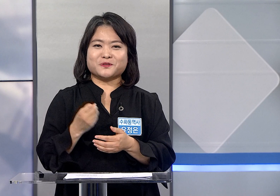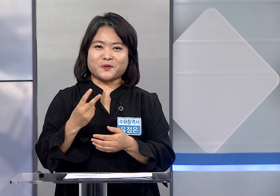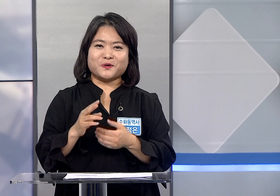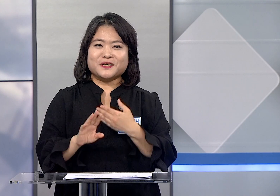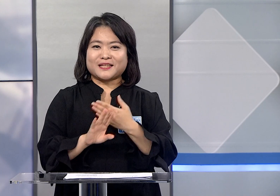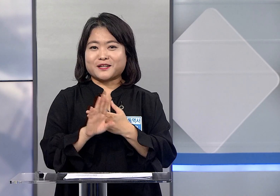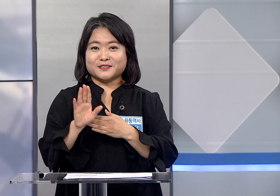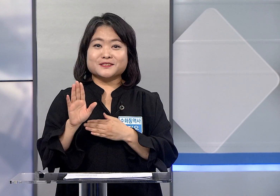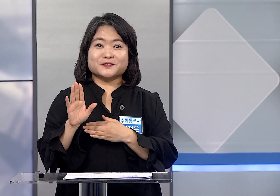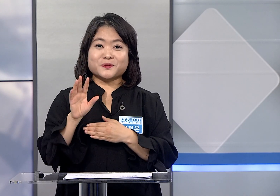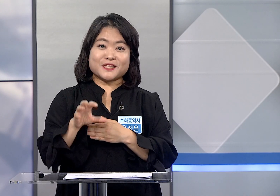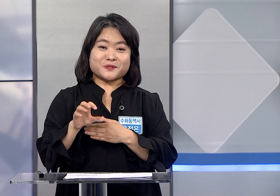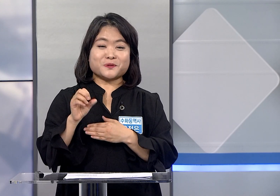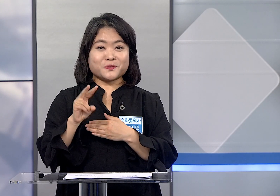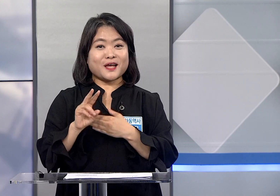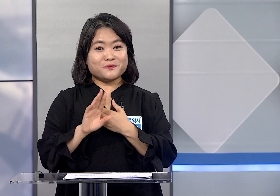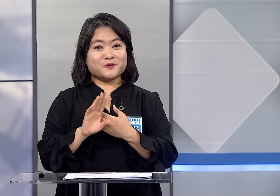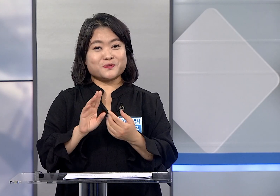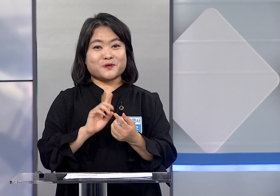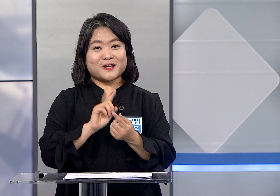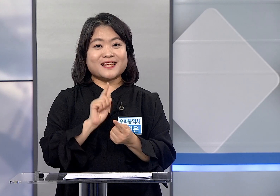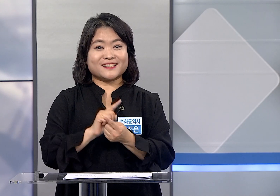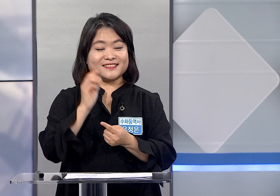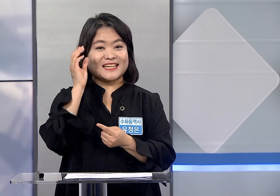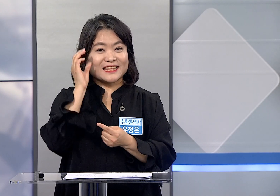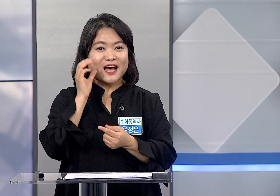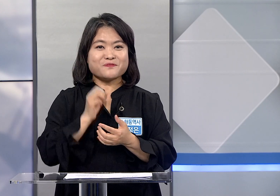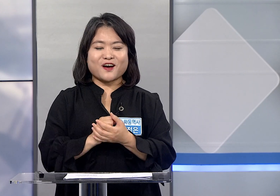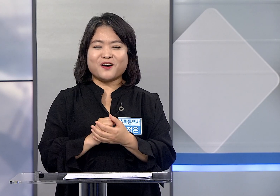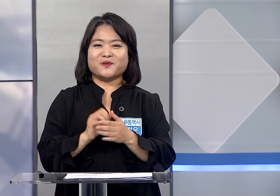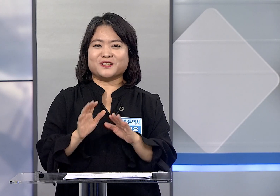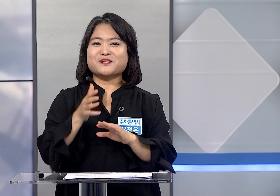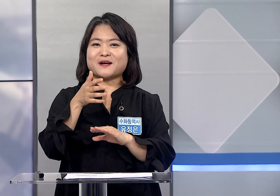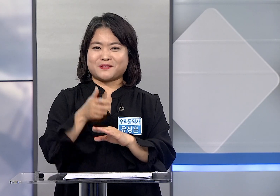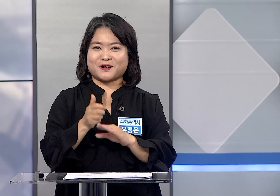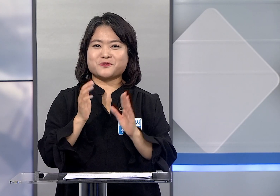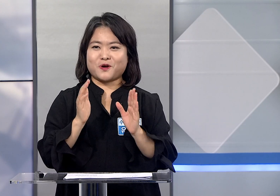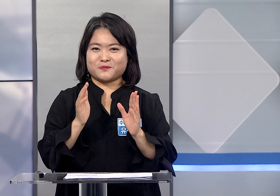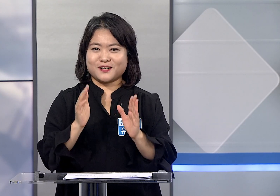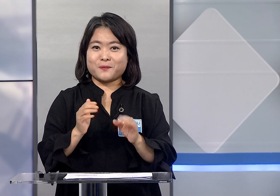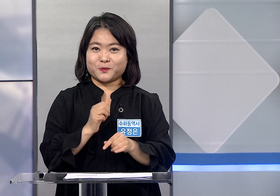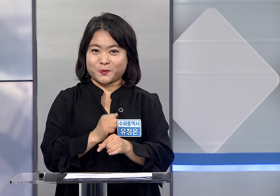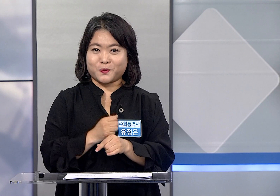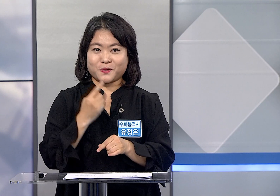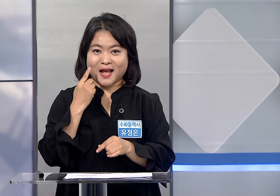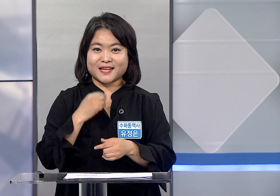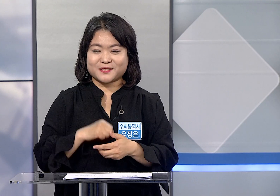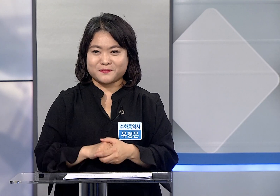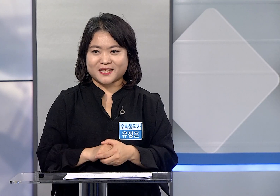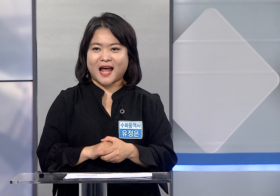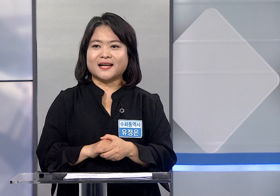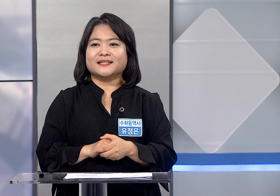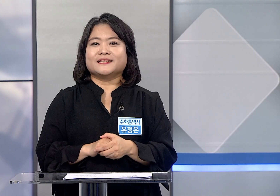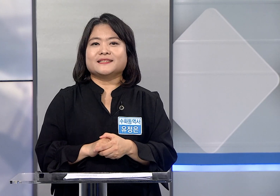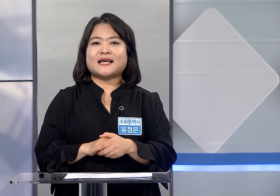또 다른 곳에서 또 다른 모습으로 만날 걸 기대하며 오늘 마지막 수업을 해보도록 하겠습니다.